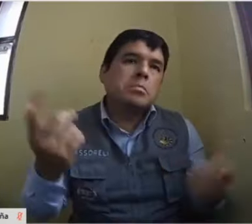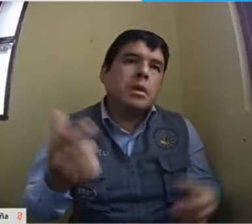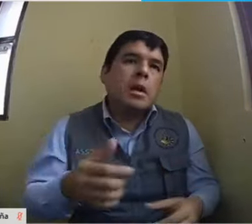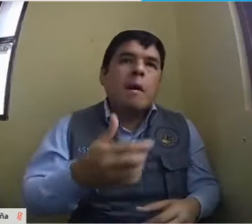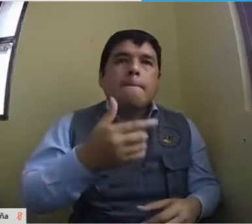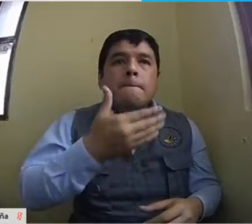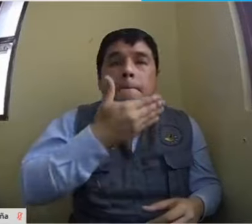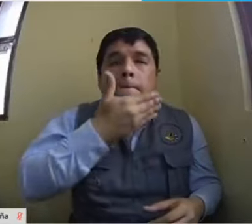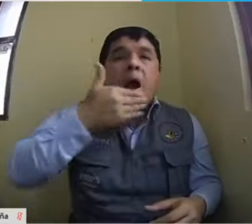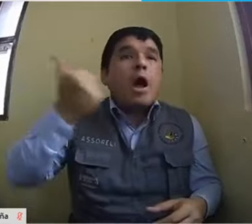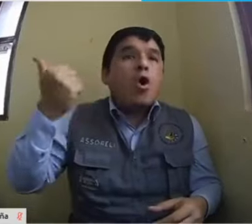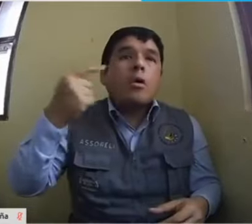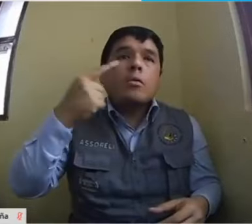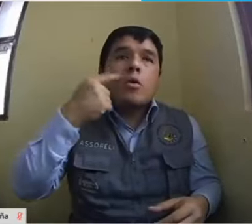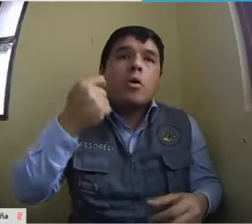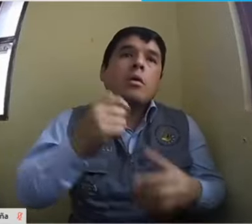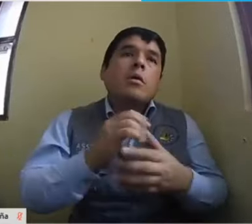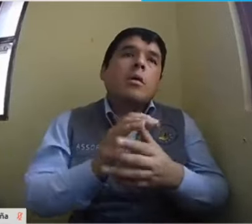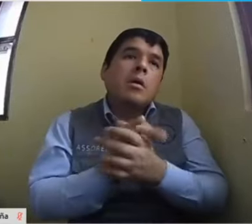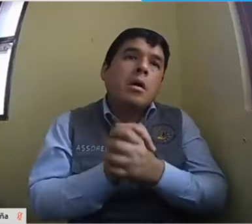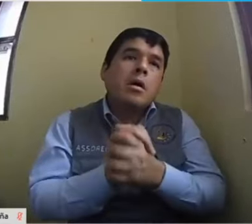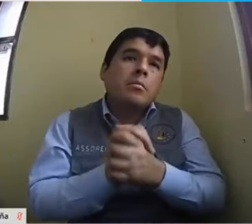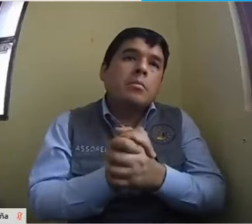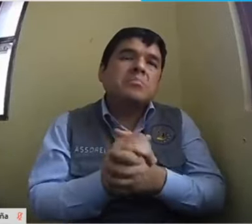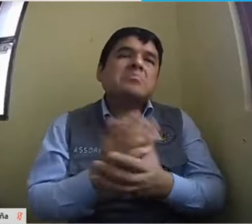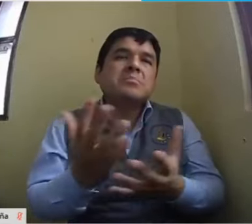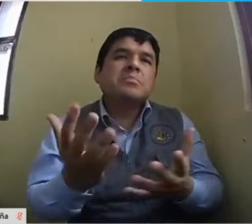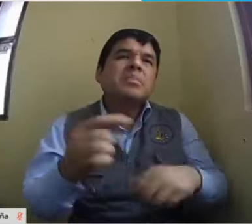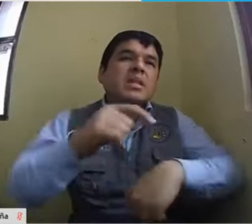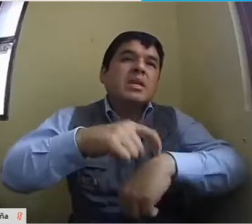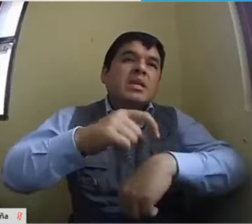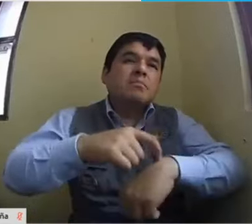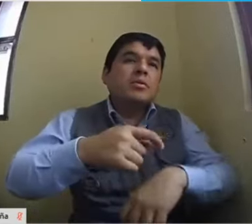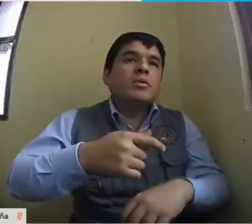mano, tapando la boca. Mejor amigo, amiga.